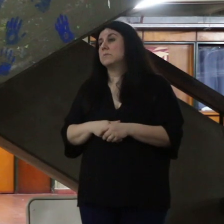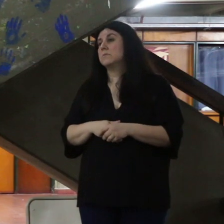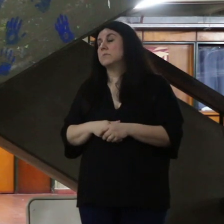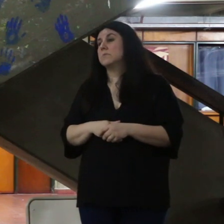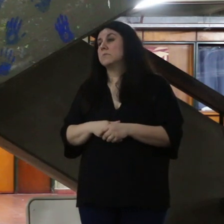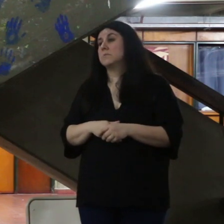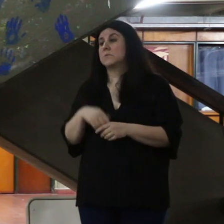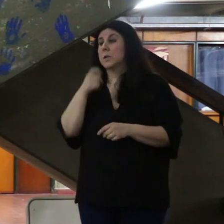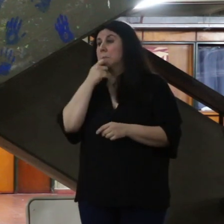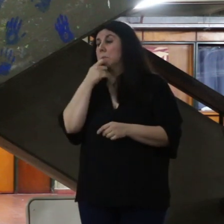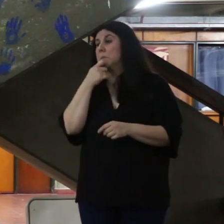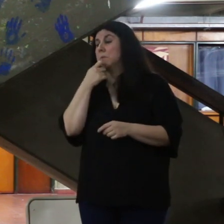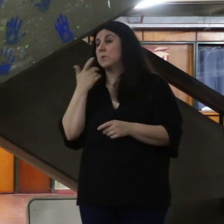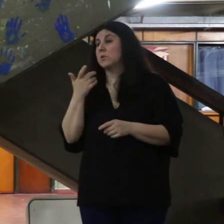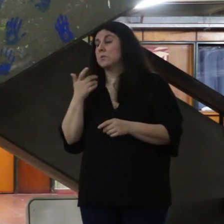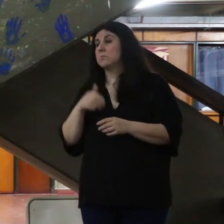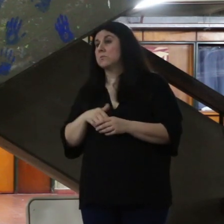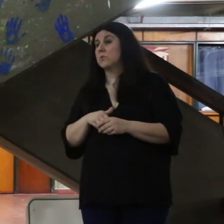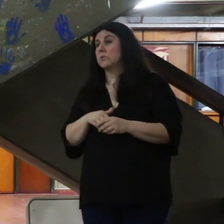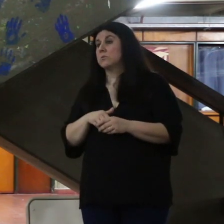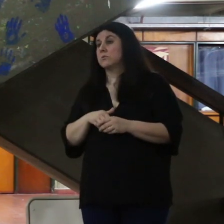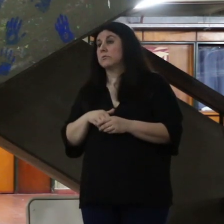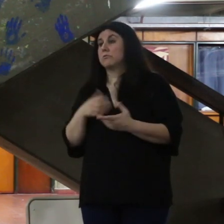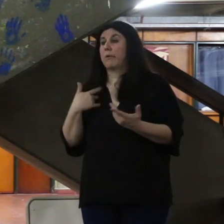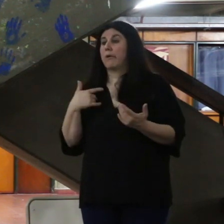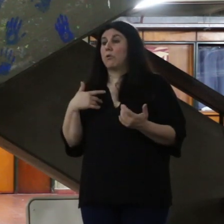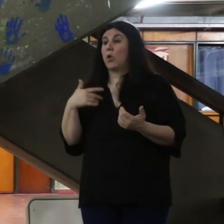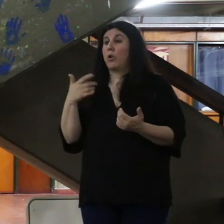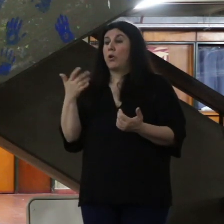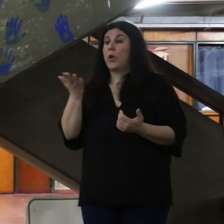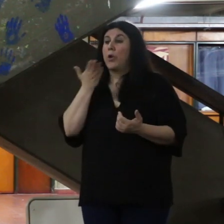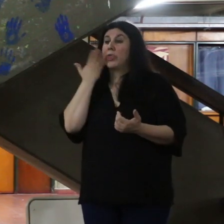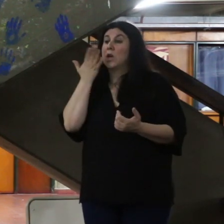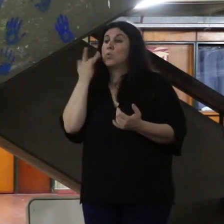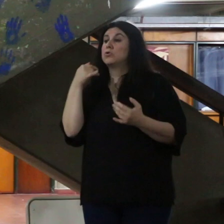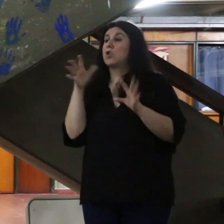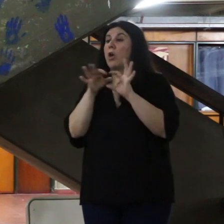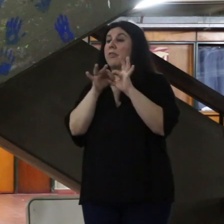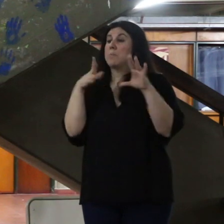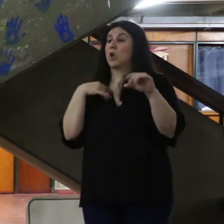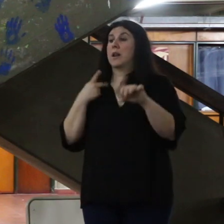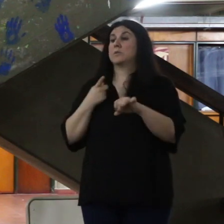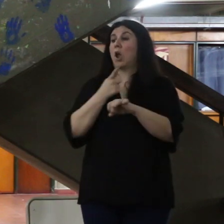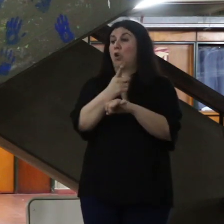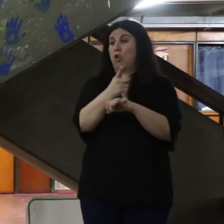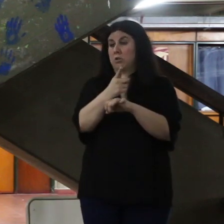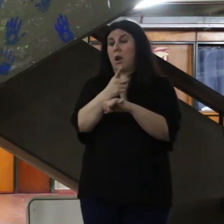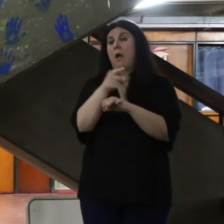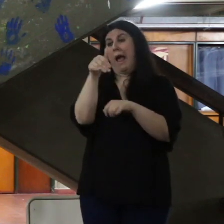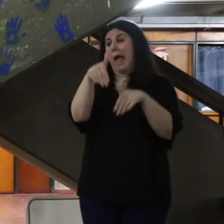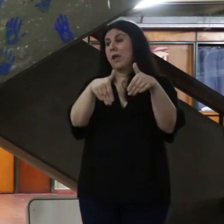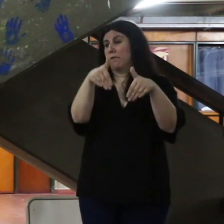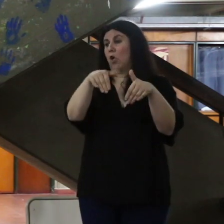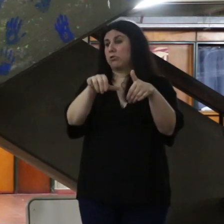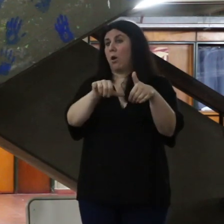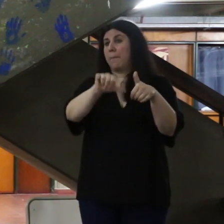se ganan votos con discursos antidemocráticos. Lo